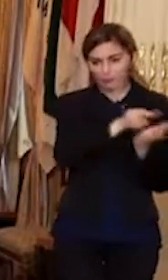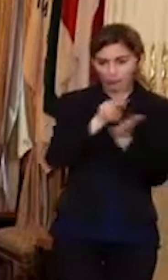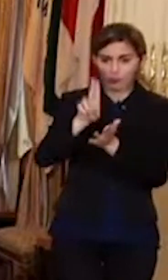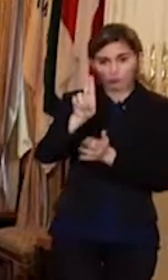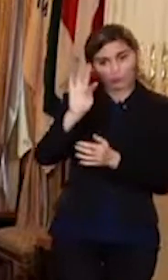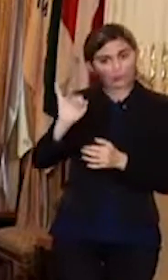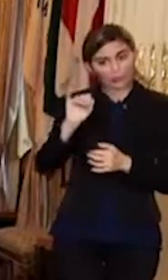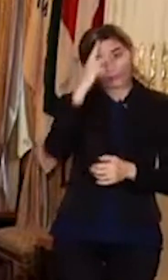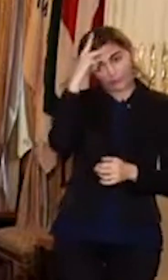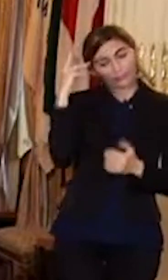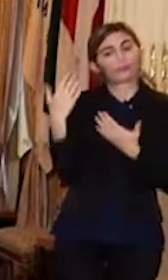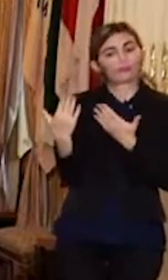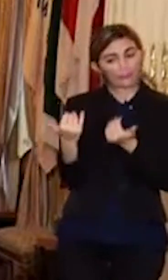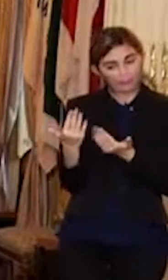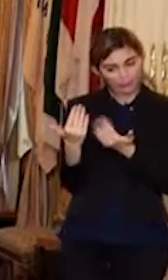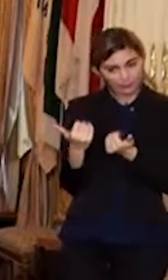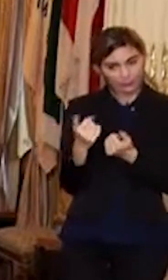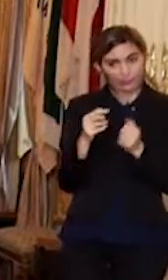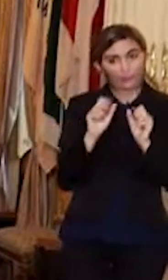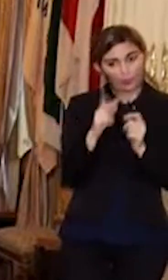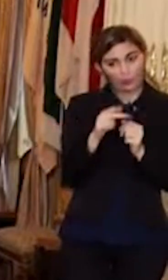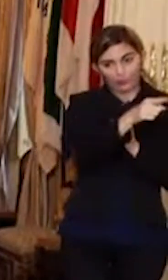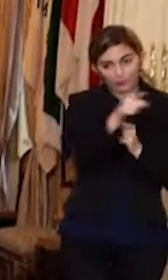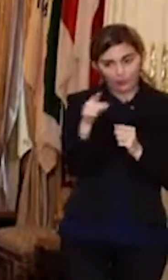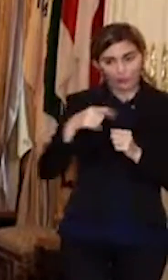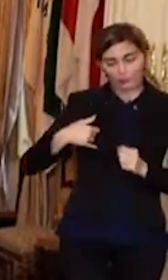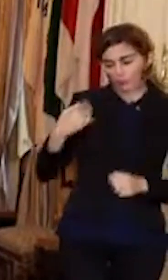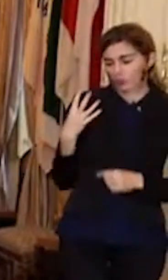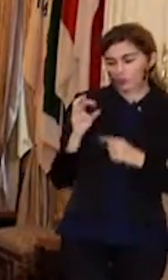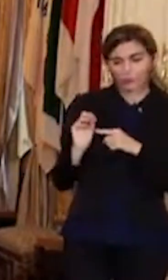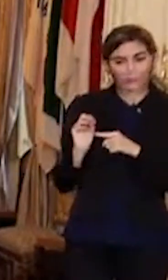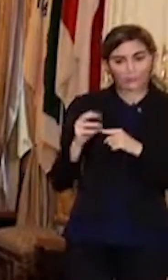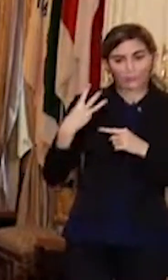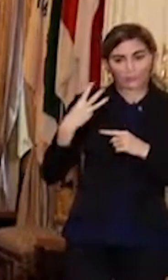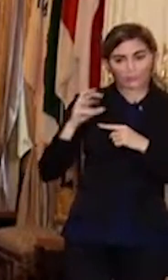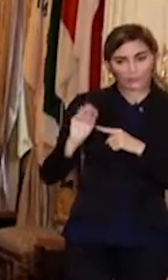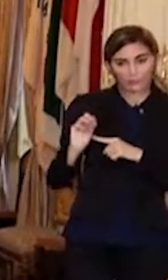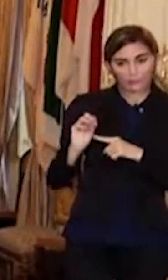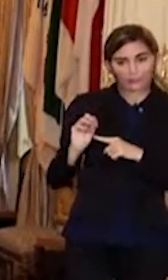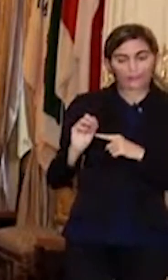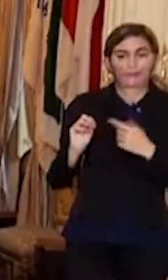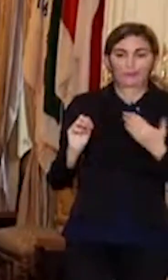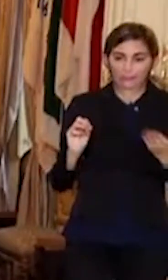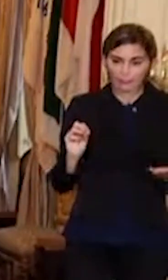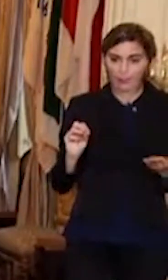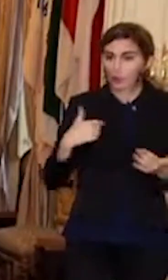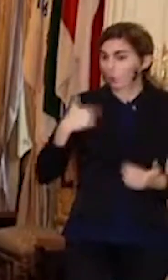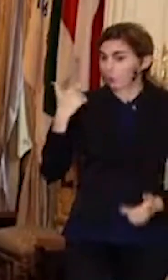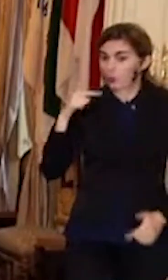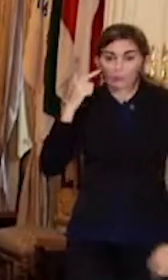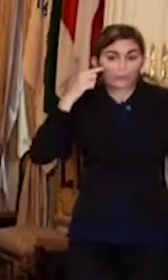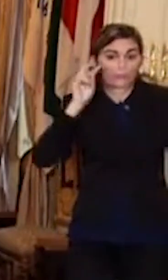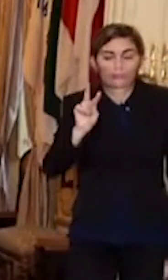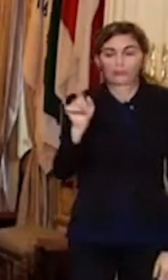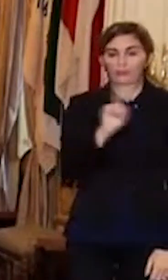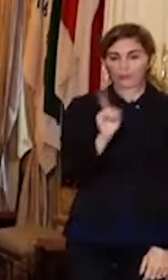são pessoas Jovens jovens como você de 40 anos de 30 anos que eu não tinha